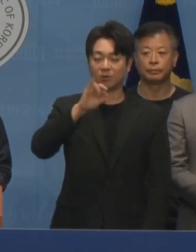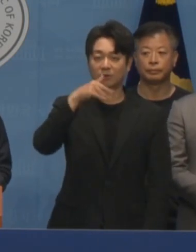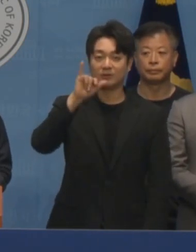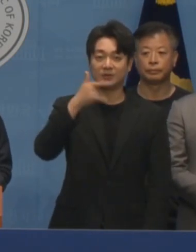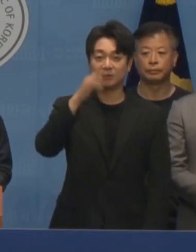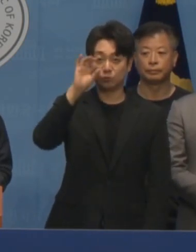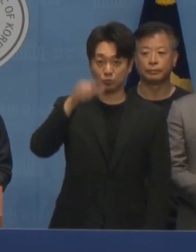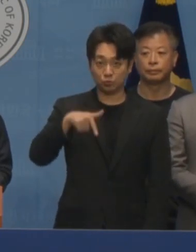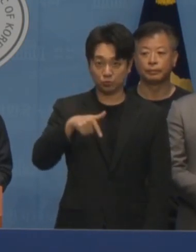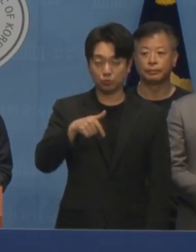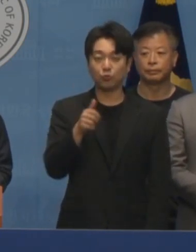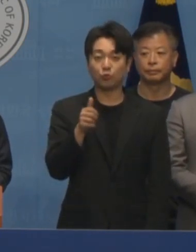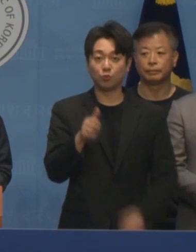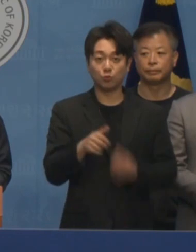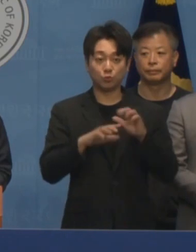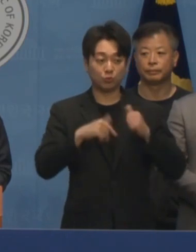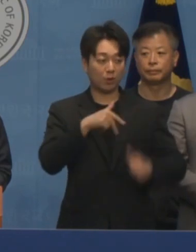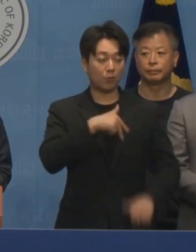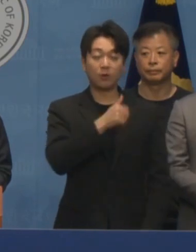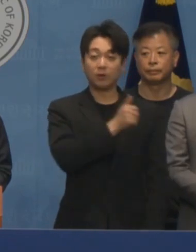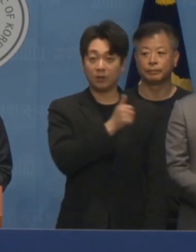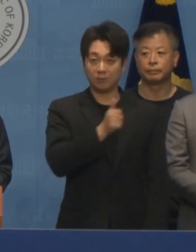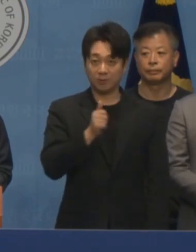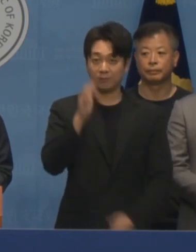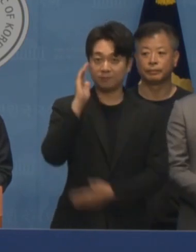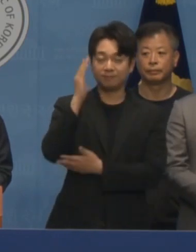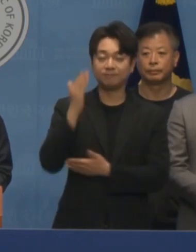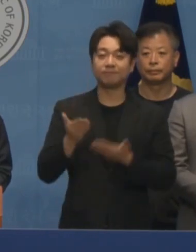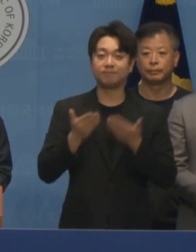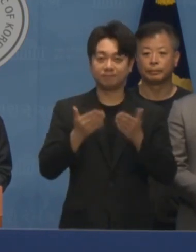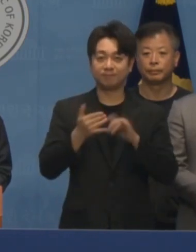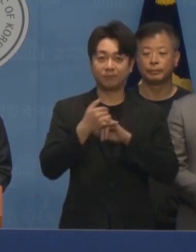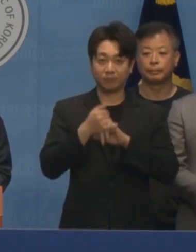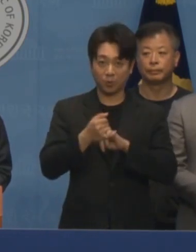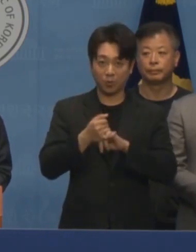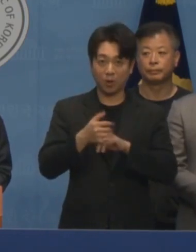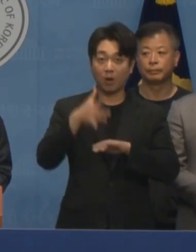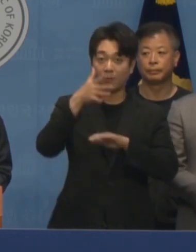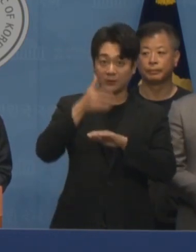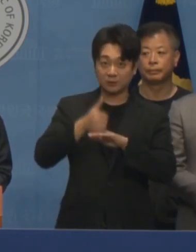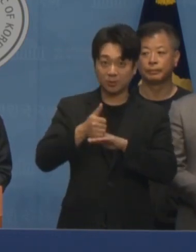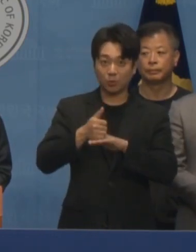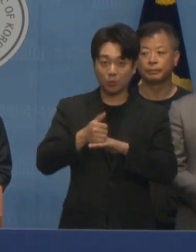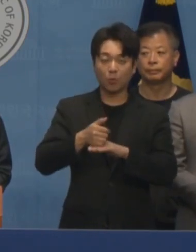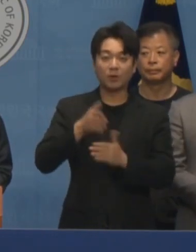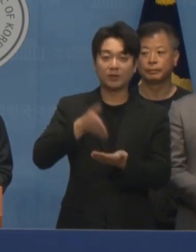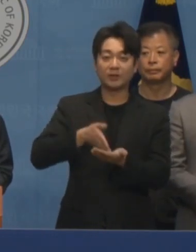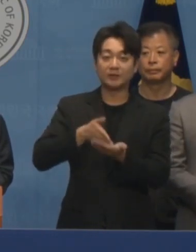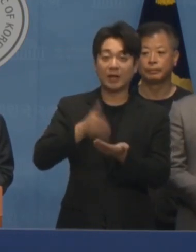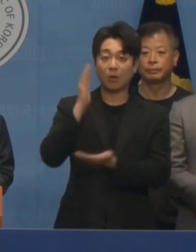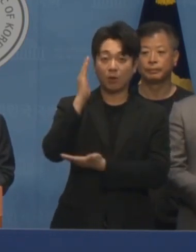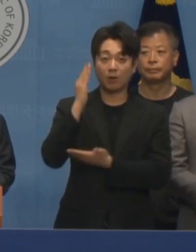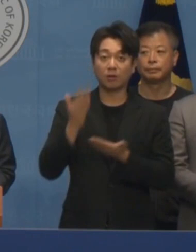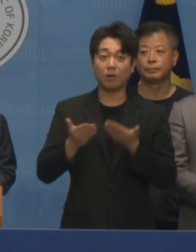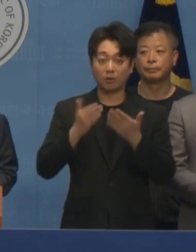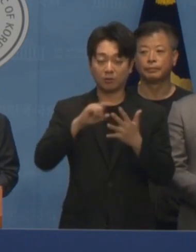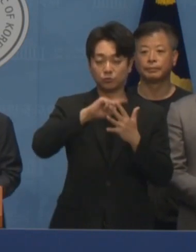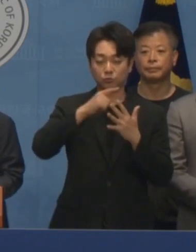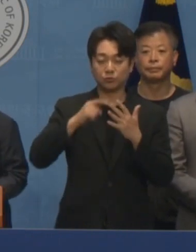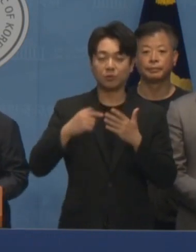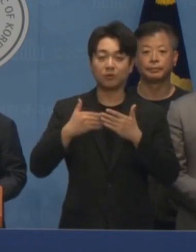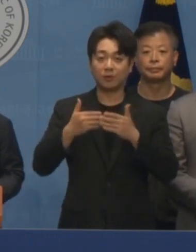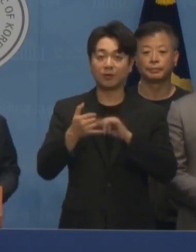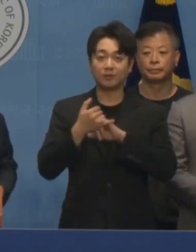발언, 이어서 대유 위니아그룹 현장 노동자분들의 기자회견문 낭독 순으로